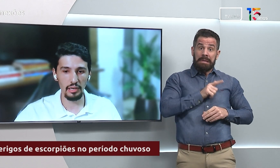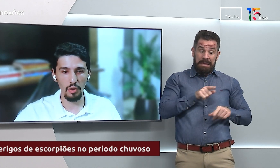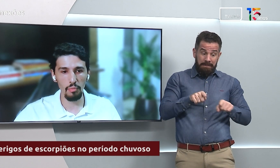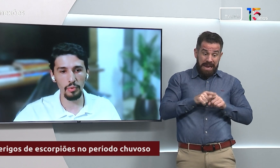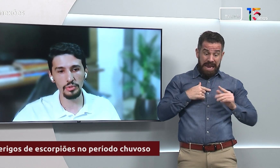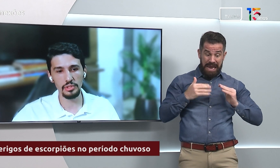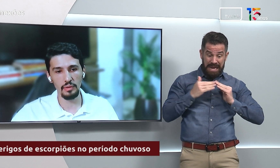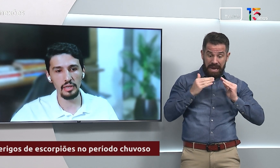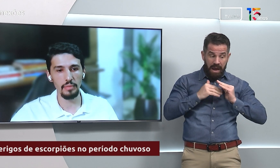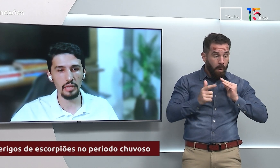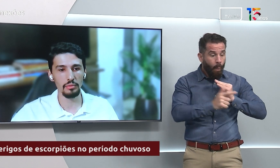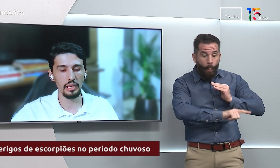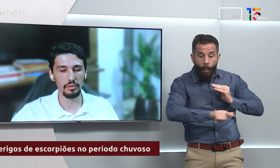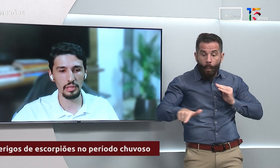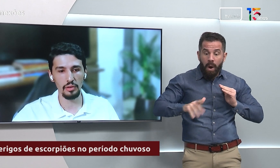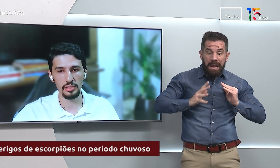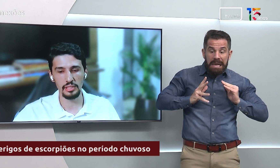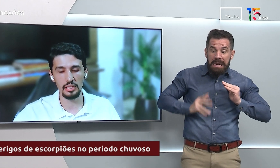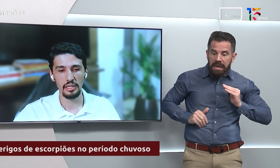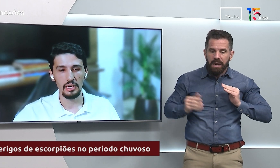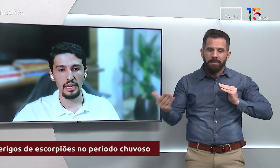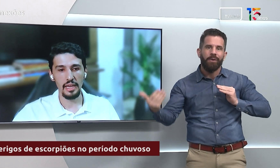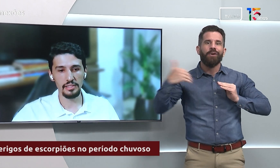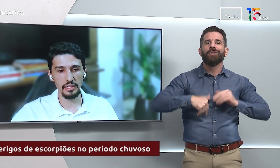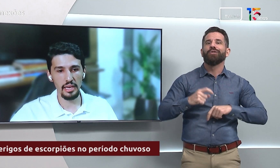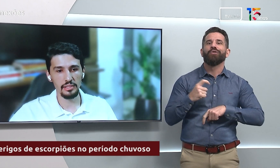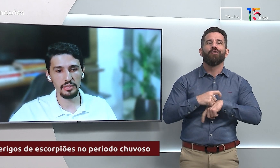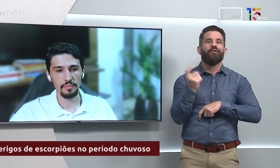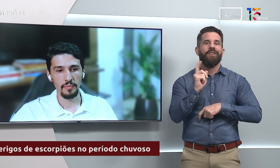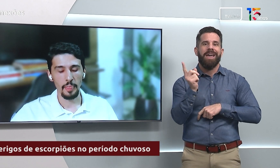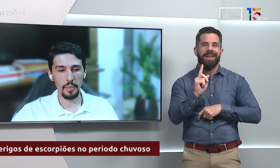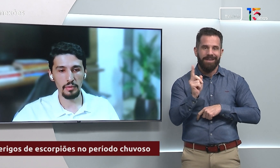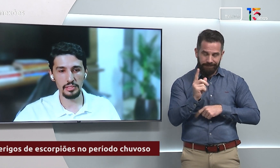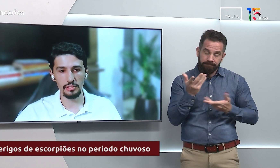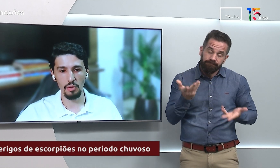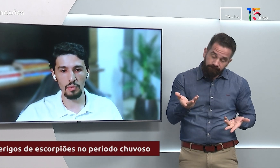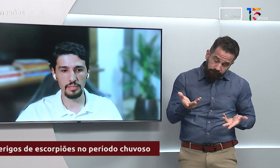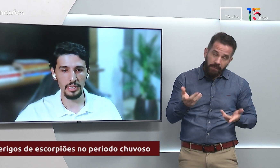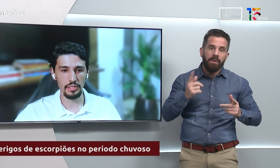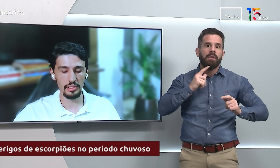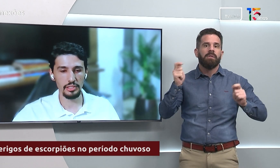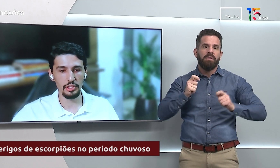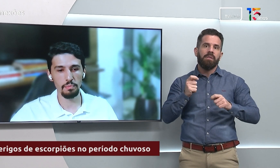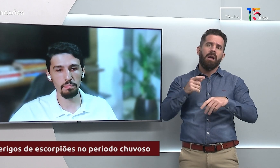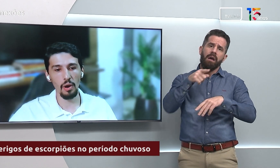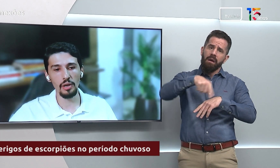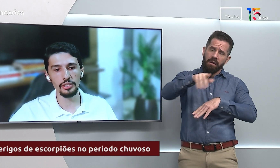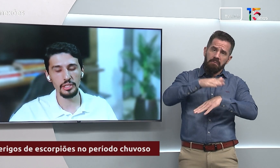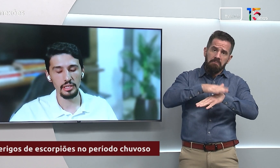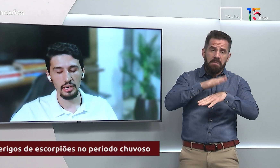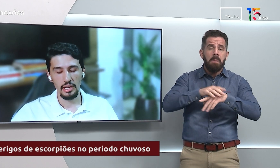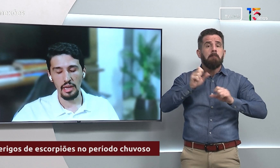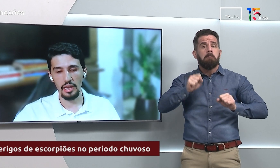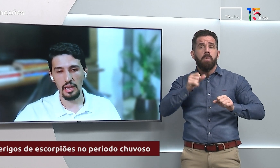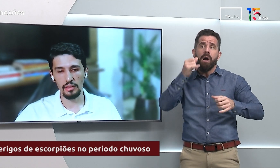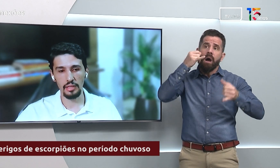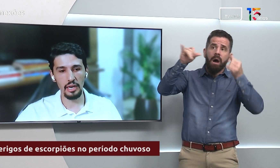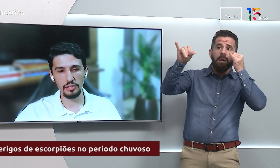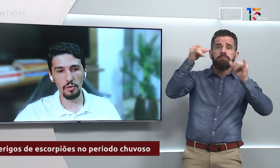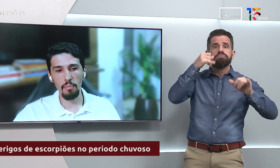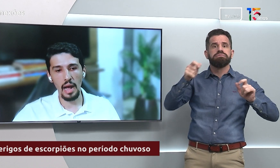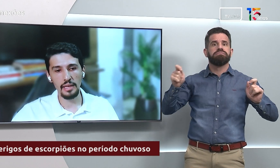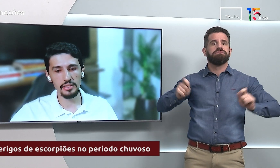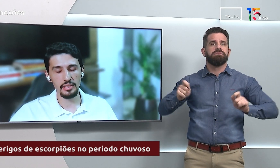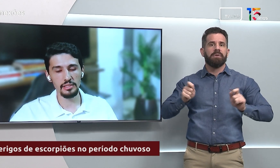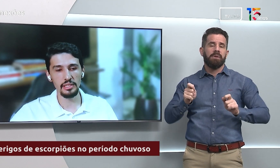para que ele não busque o alimento dentro da nossa residência. Então, assim, são algumas medidas que a gente pode